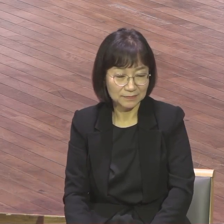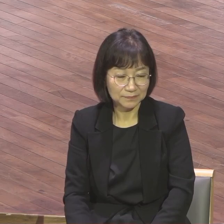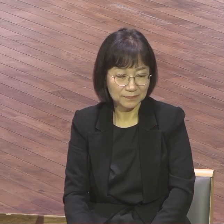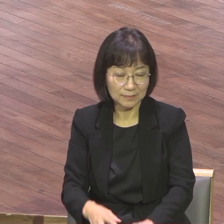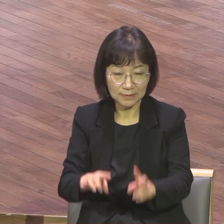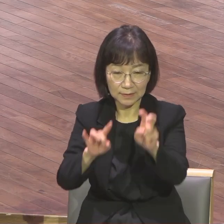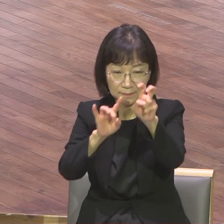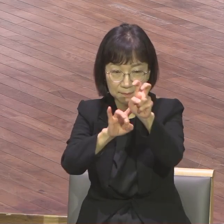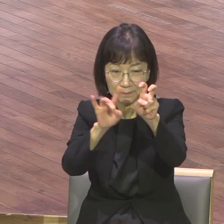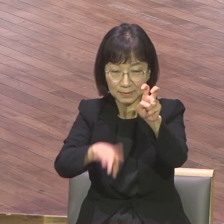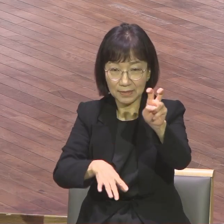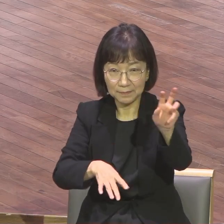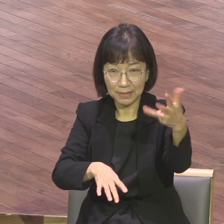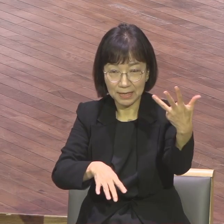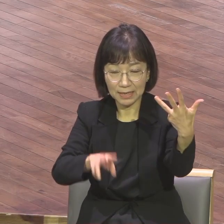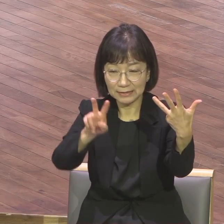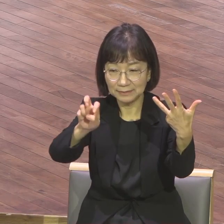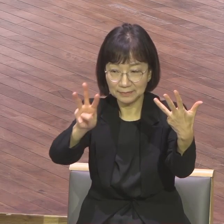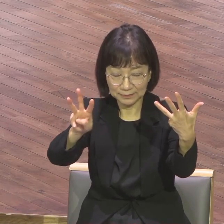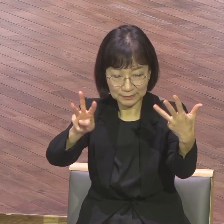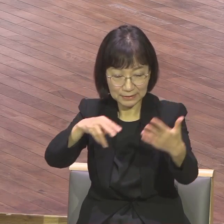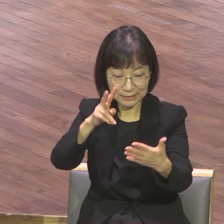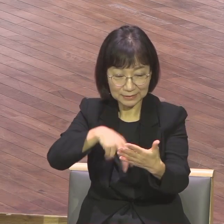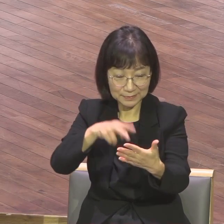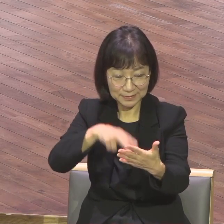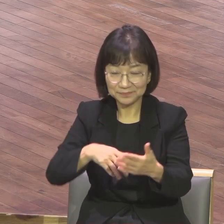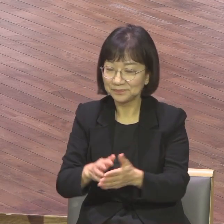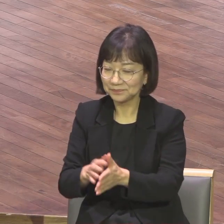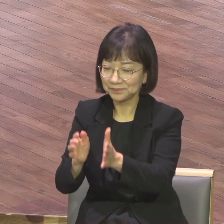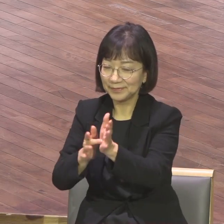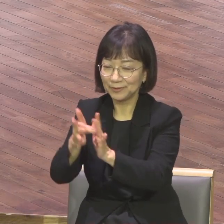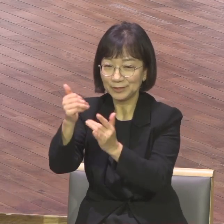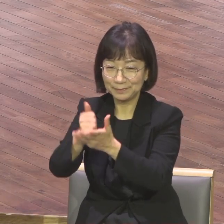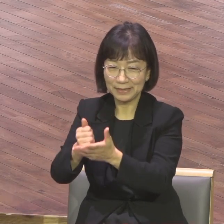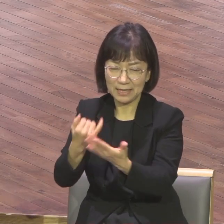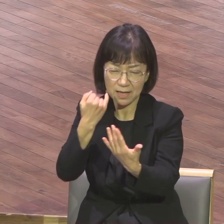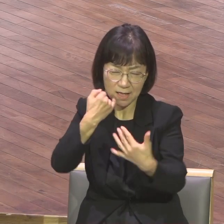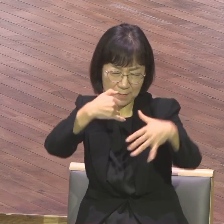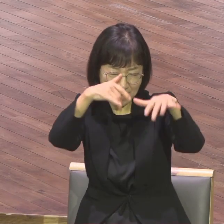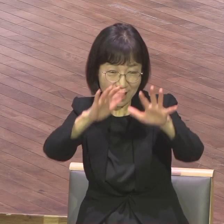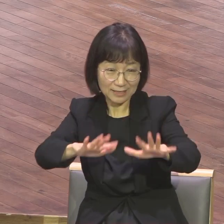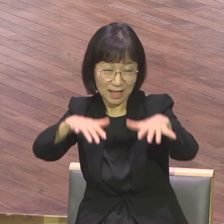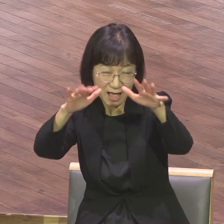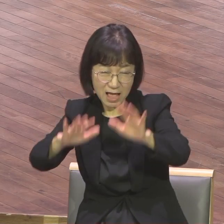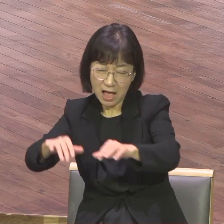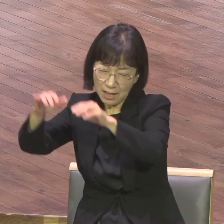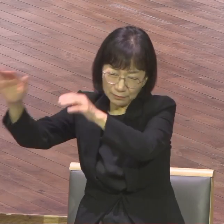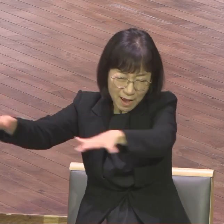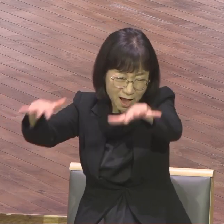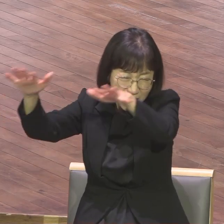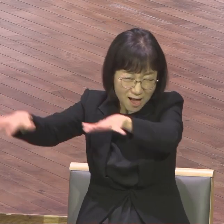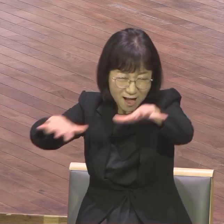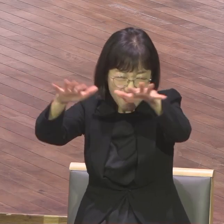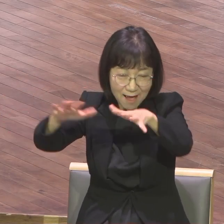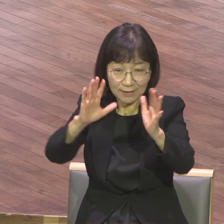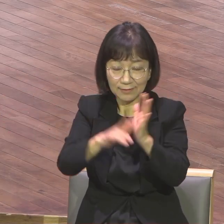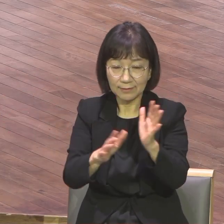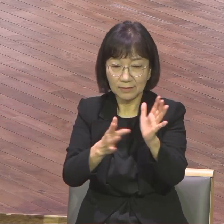마태복음 8장 27절에 보면 예수님께서 풍랑이는 바다를 꾸짖어서 잠잠해 가지요. 풍랑이 막